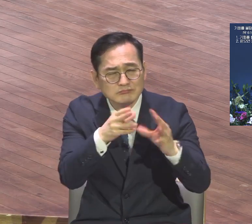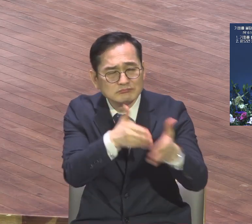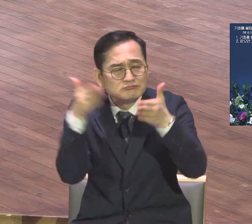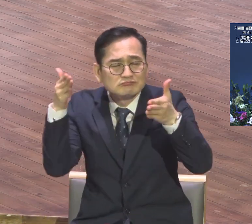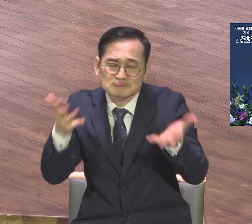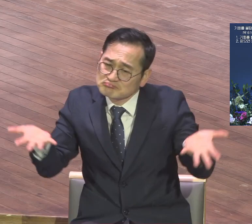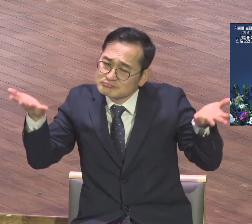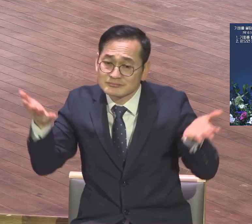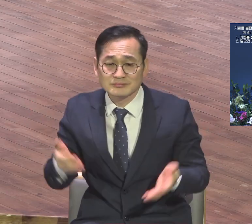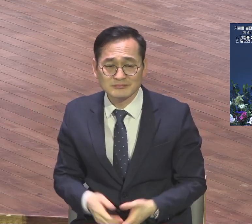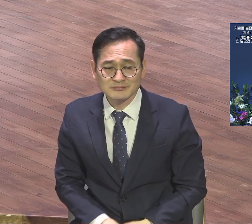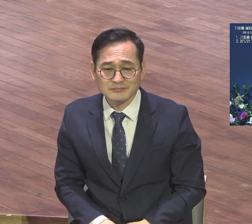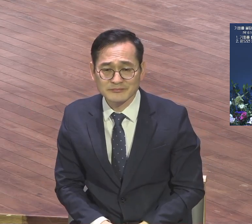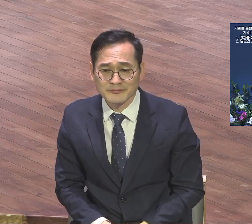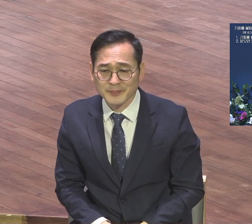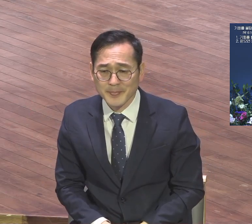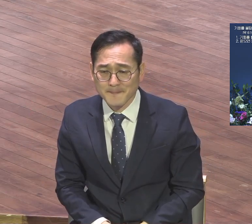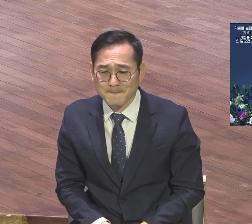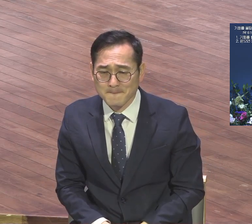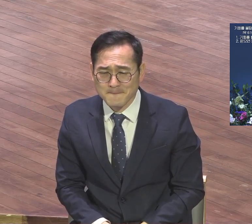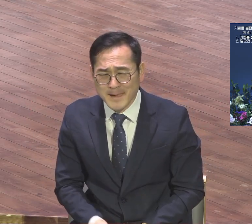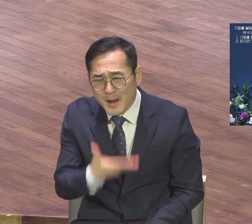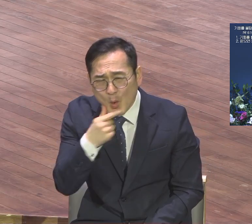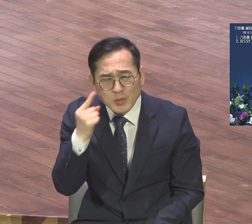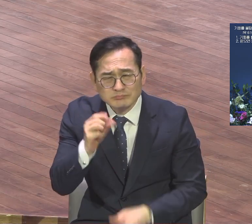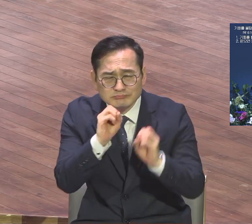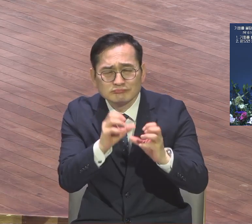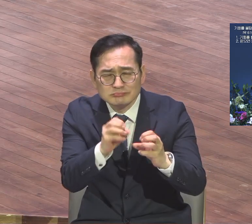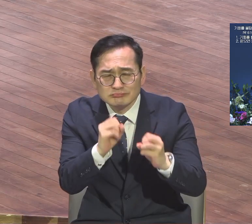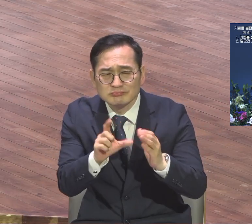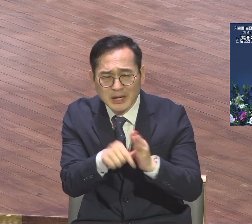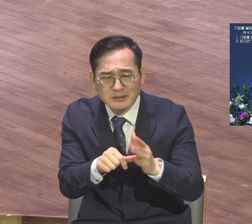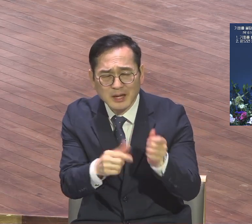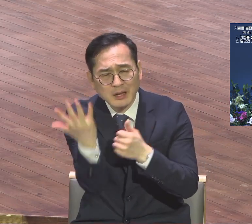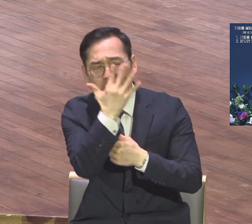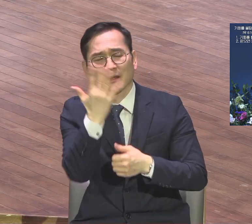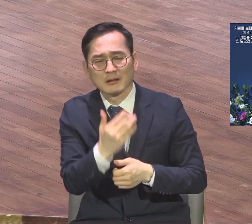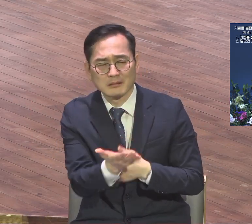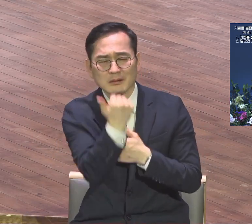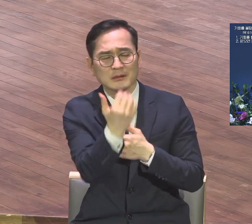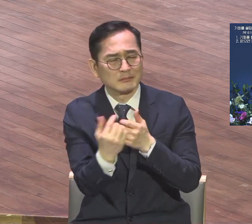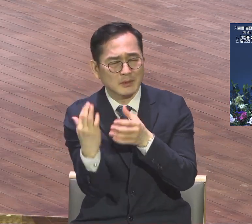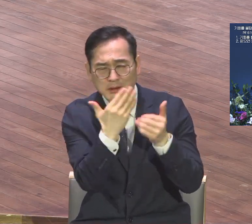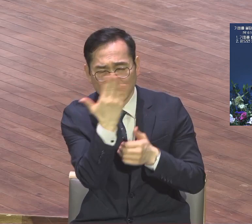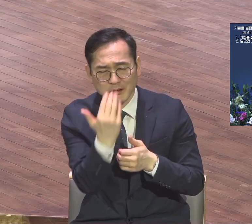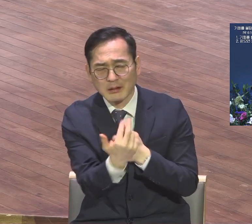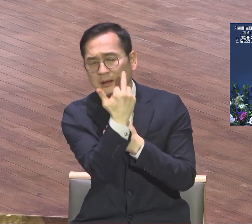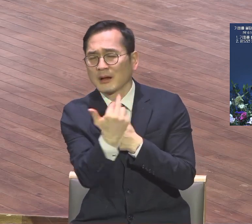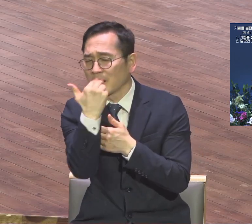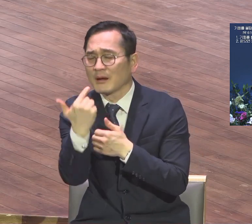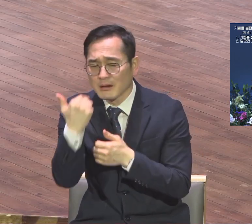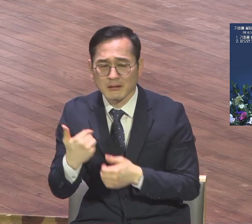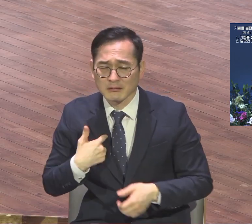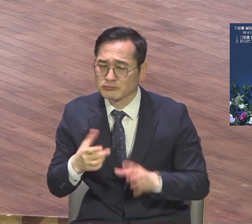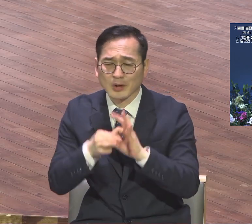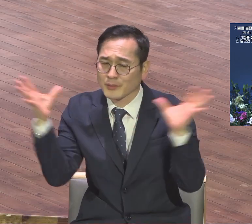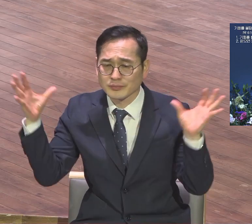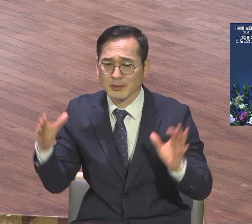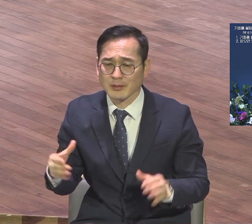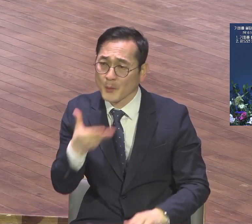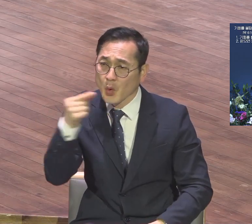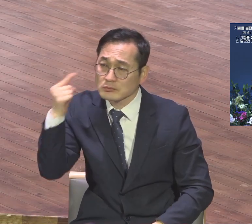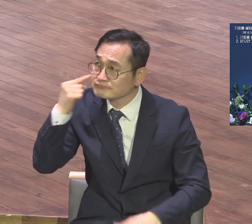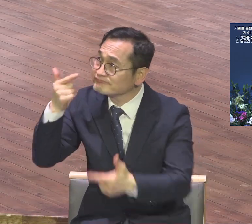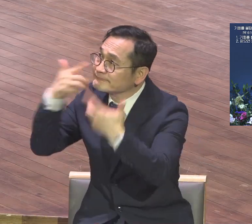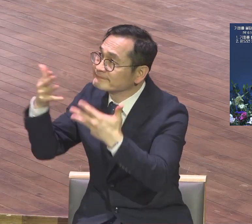눈앞에 문제와 사건, 다른 사람의 말 한마디에 자주 유지되는 그런 삶에서 완전 자유함 얻으시기 바랍니다.